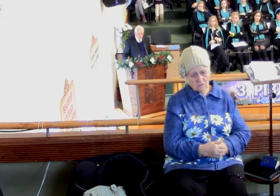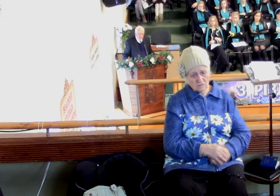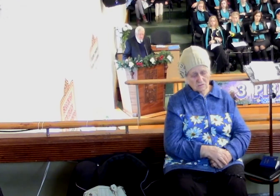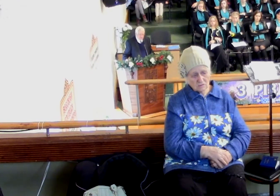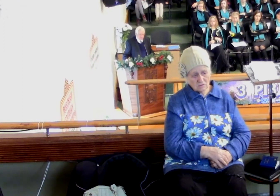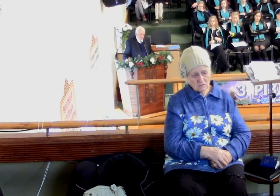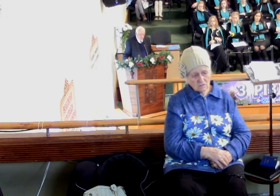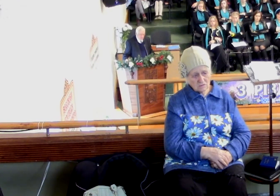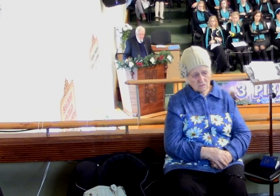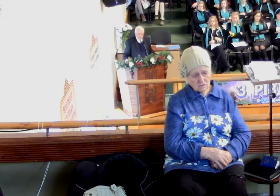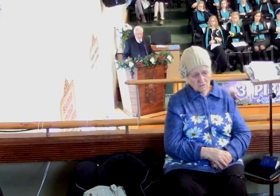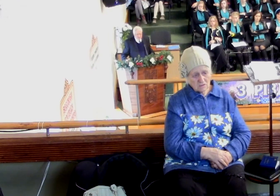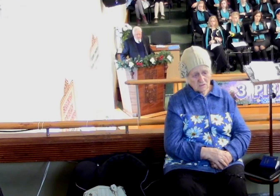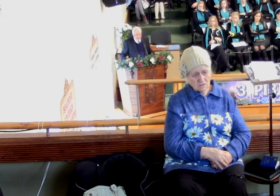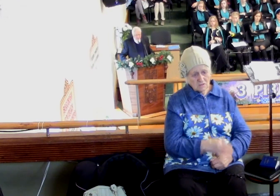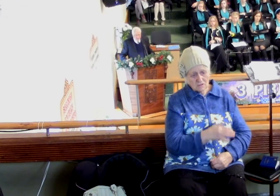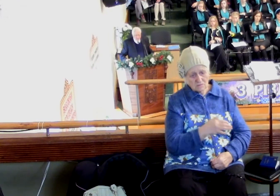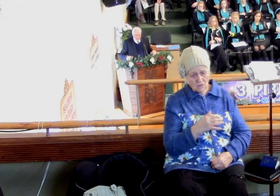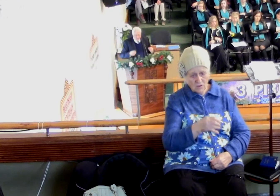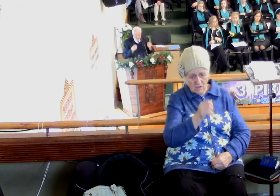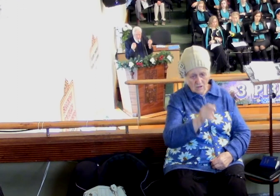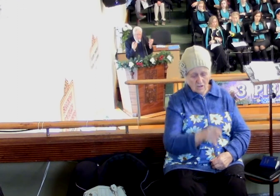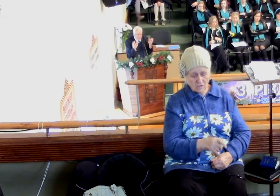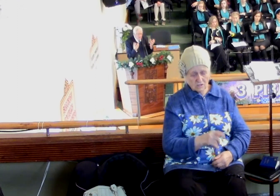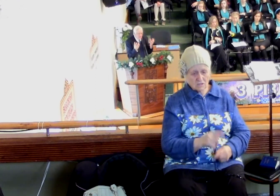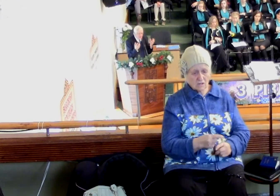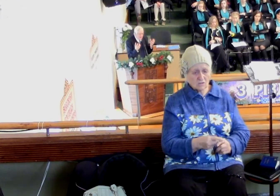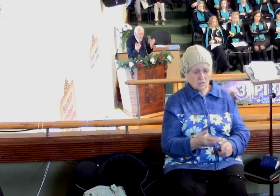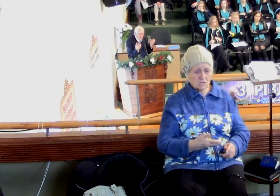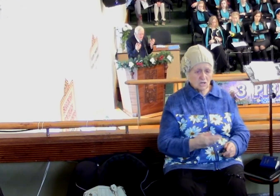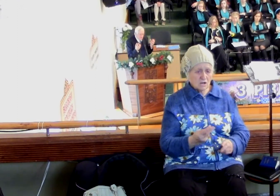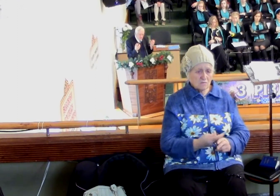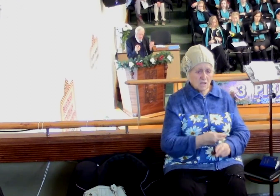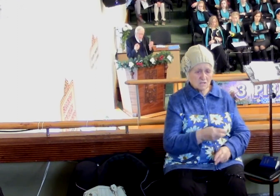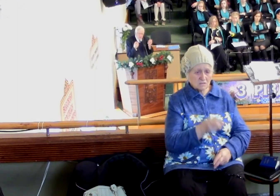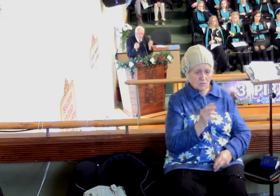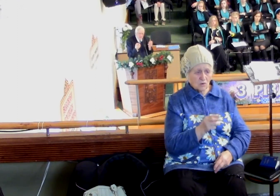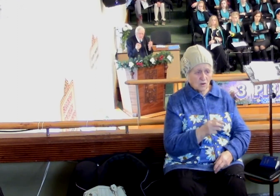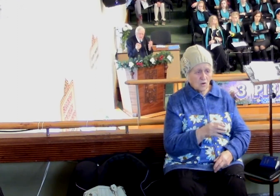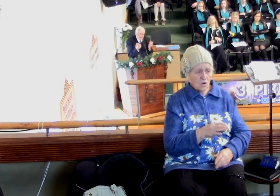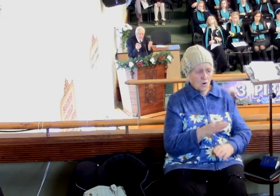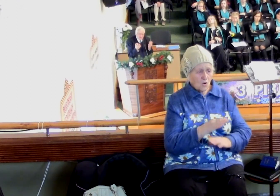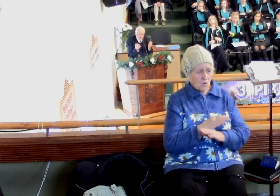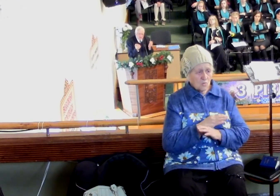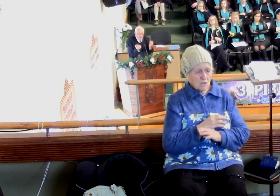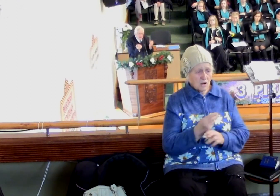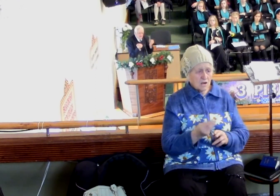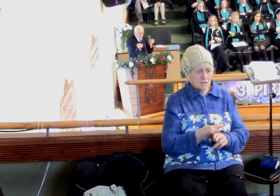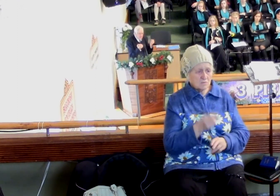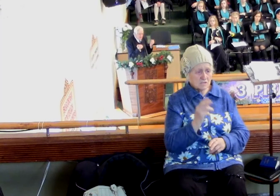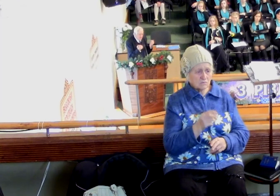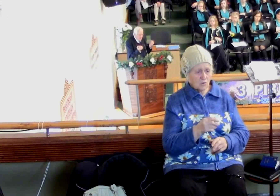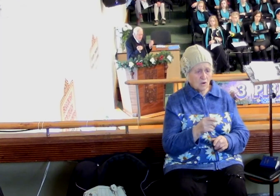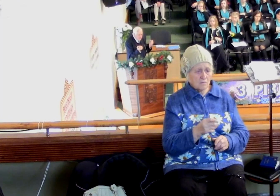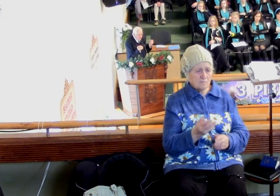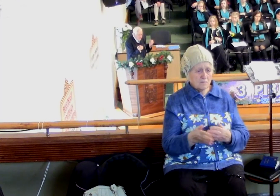увидят. Многие грешники, которые жили без Бога, умирали без Бога, они кричали: «Куда вы меня